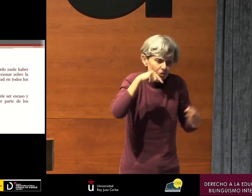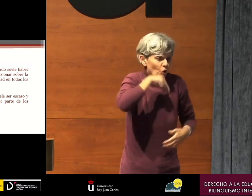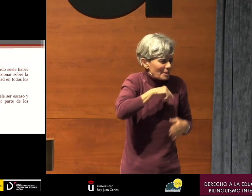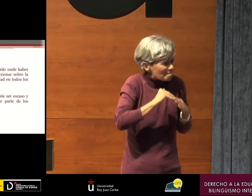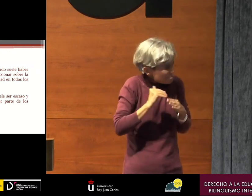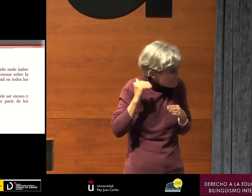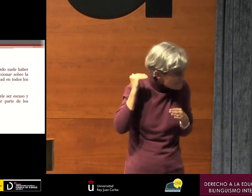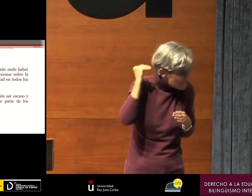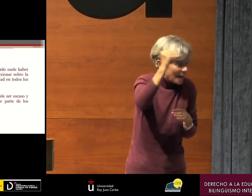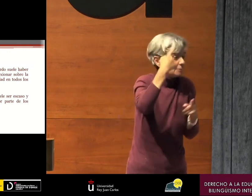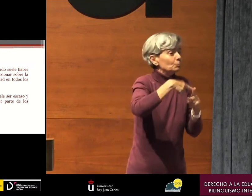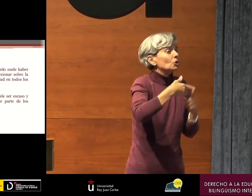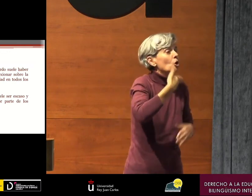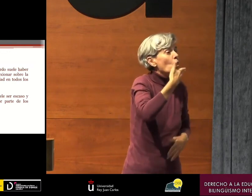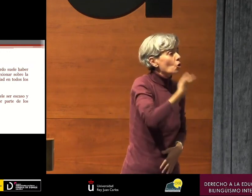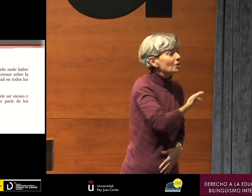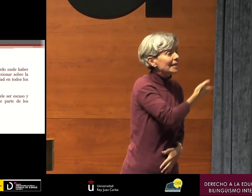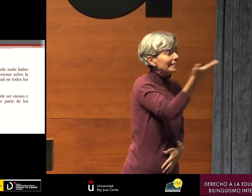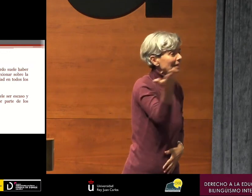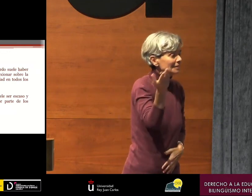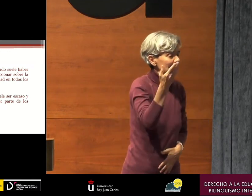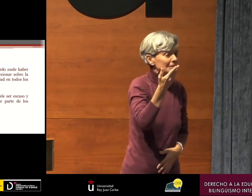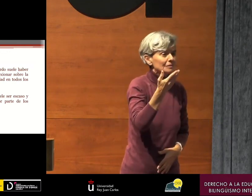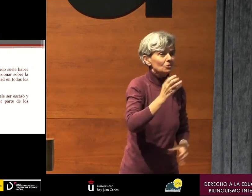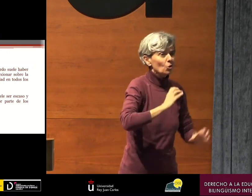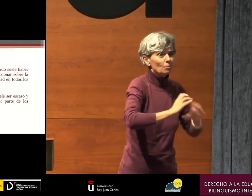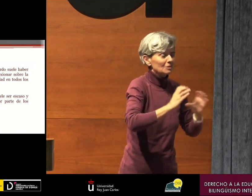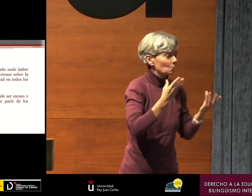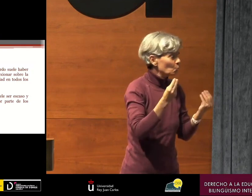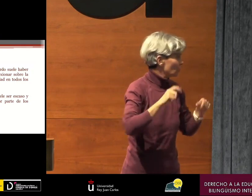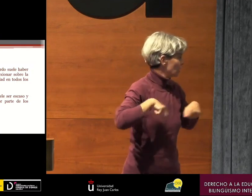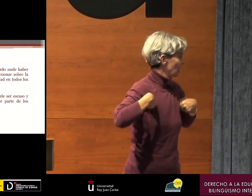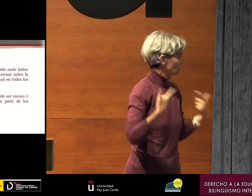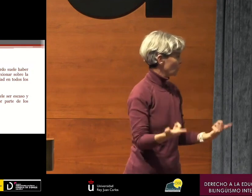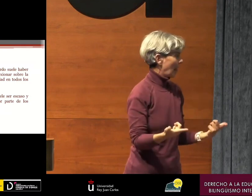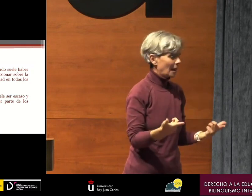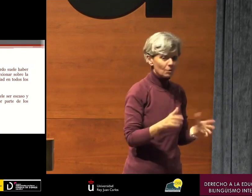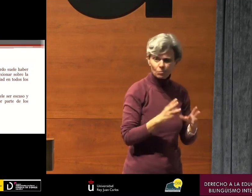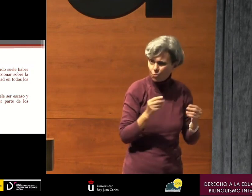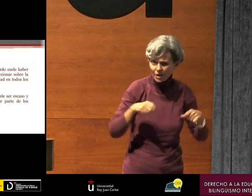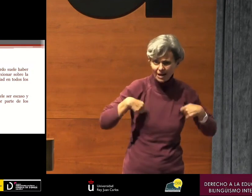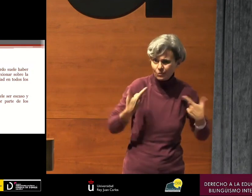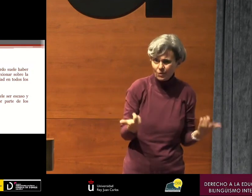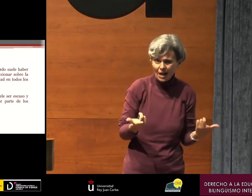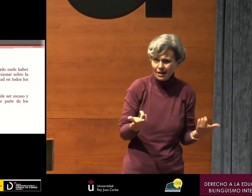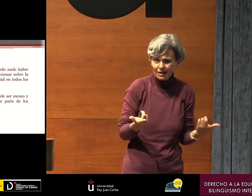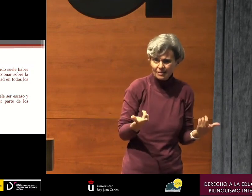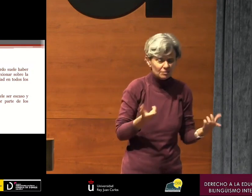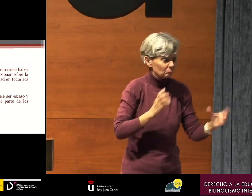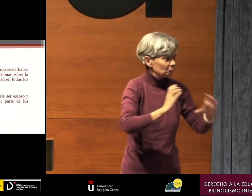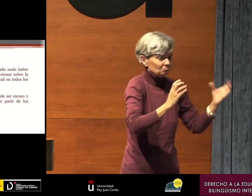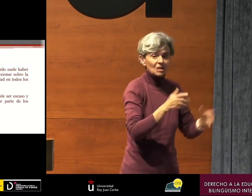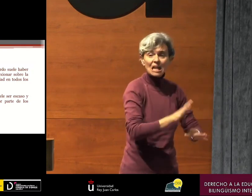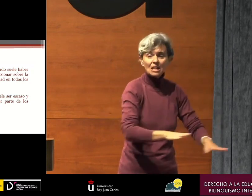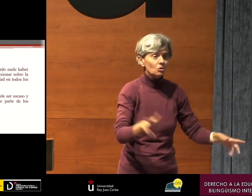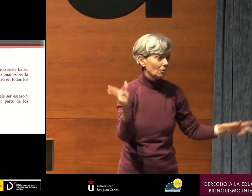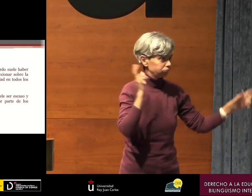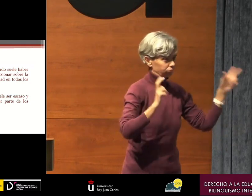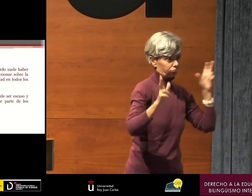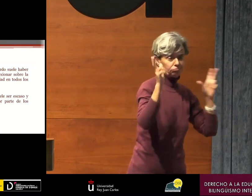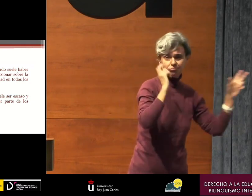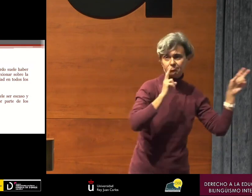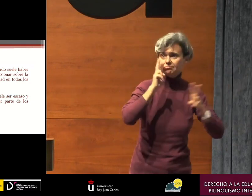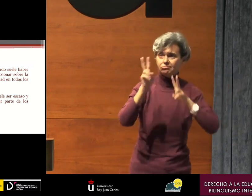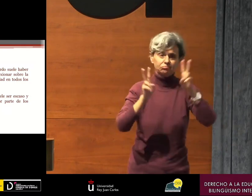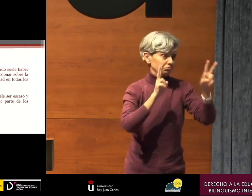muchas áreas sí está incorporado. Pero a diferencia de las personas oyentes que pueden